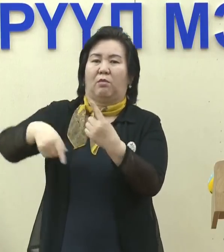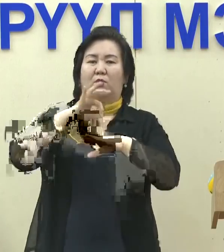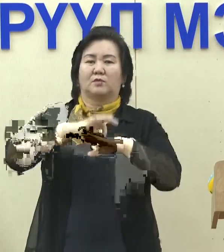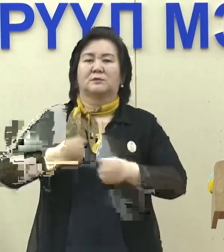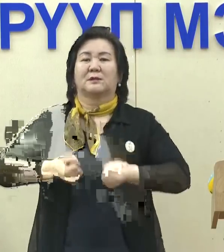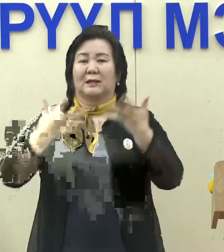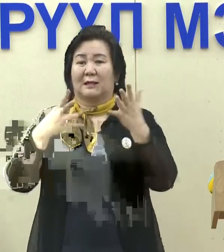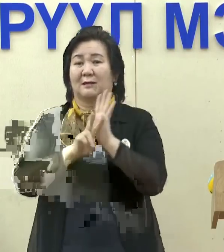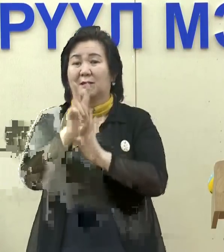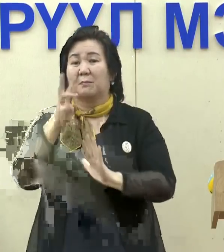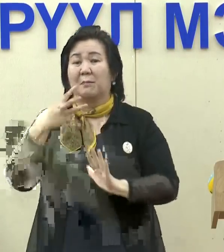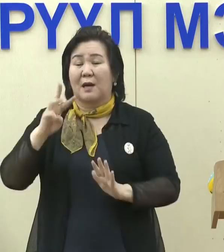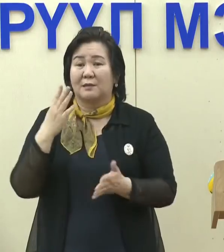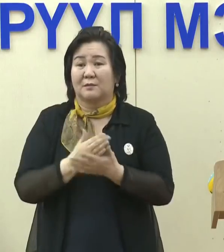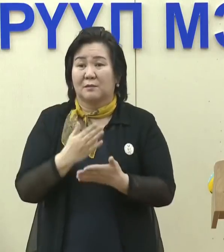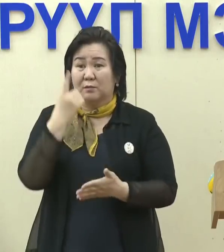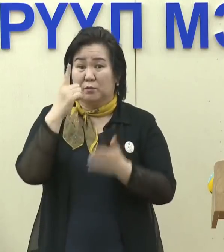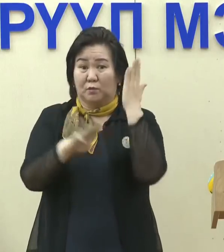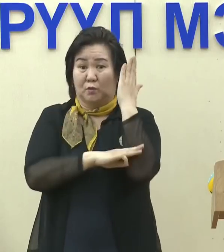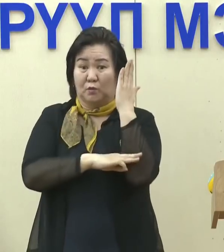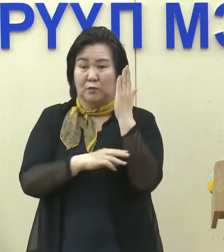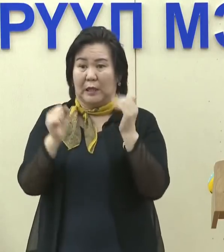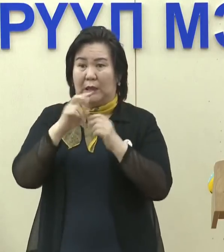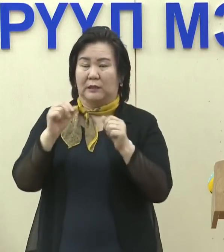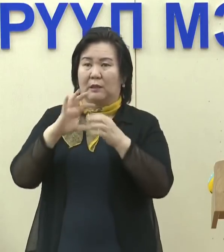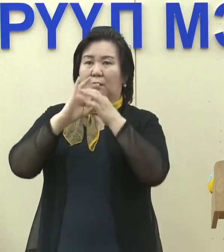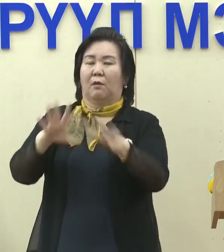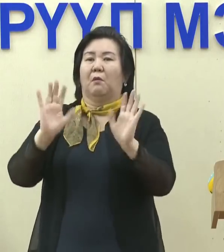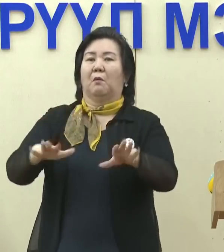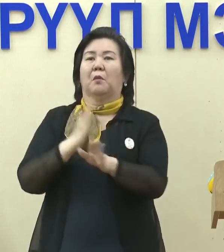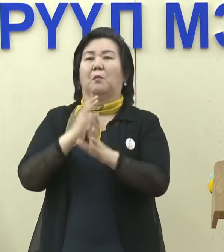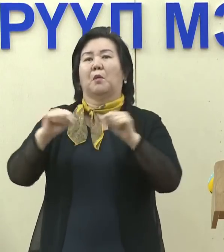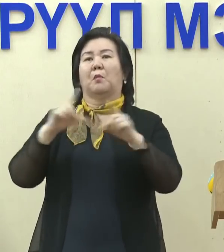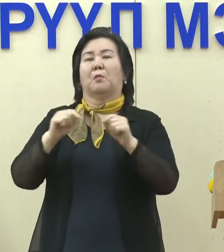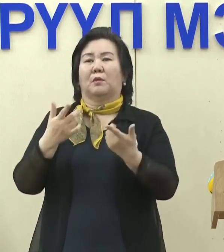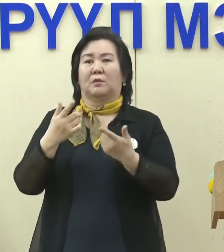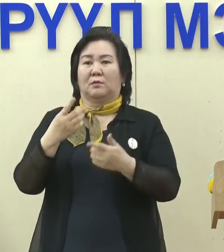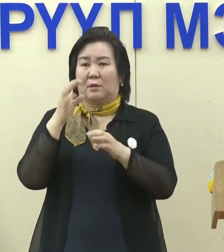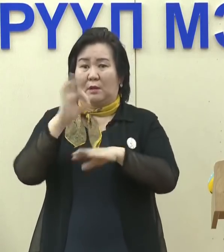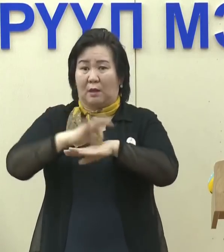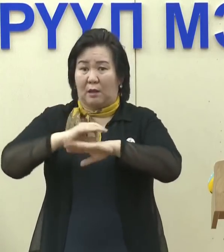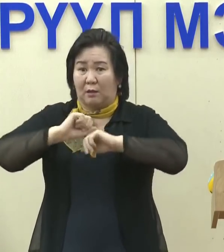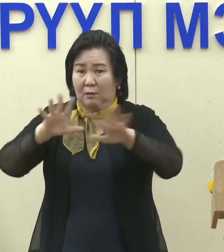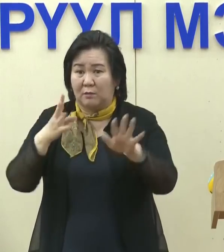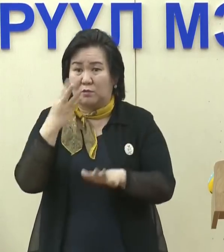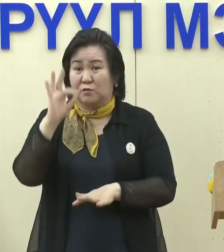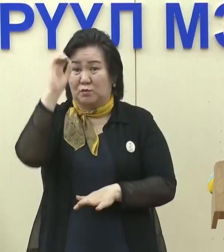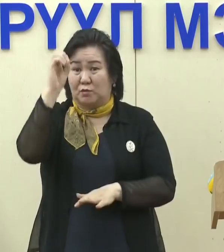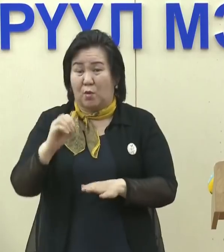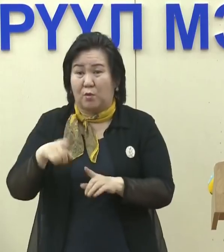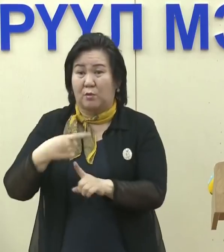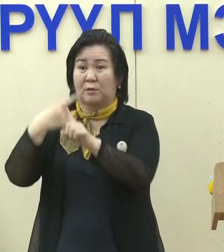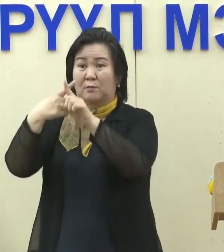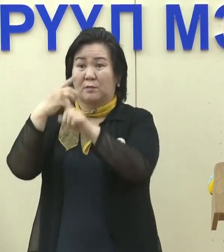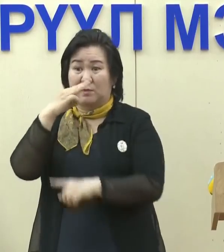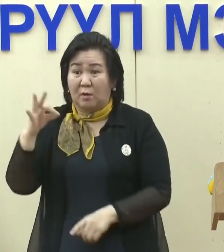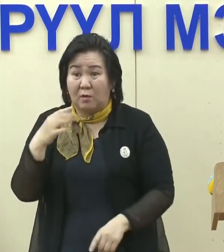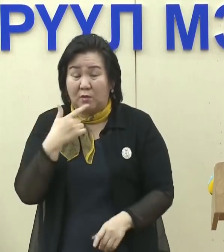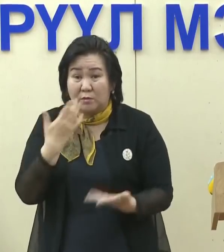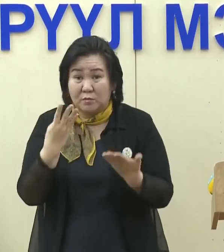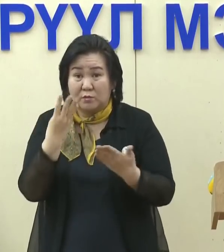магадлалтай. Тэгэхээр хөл хорийг нэг өдрөөр алдаж тавихад халдварын дархлал 40% нэмэгдэнэ гэдэг бол асар их одоо тоо байгаа